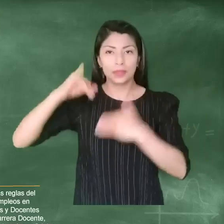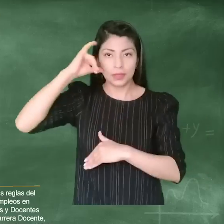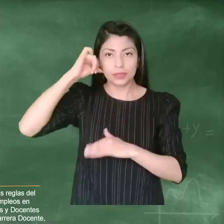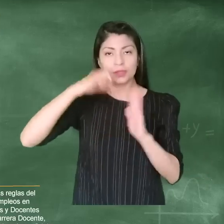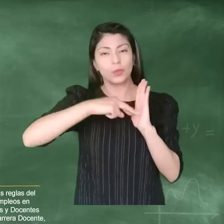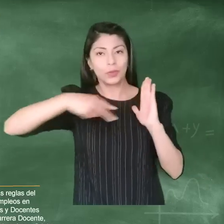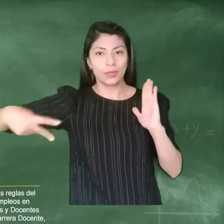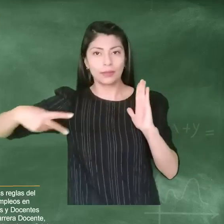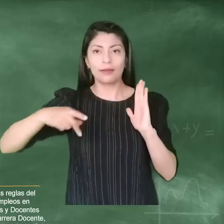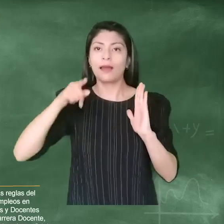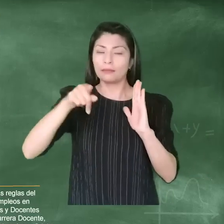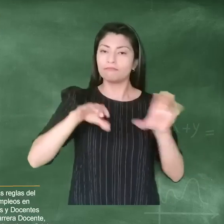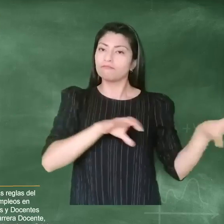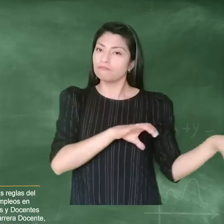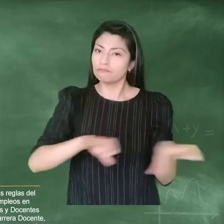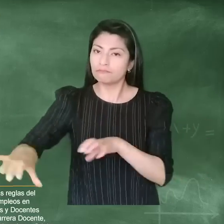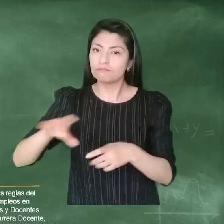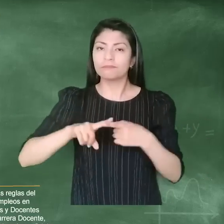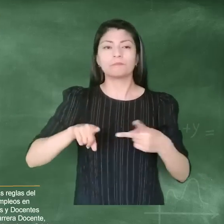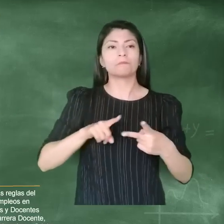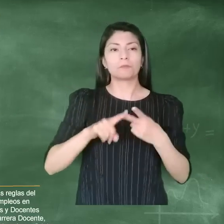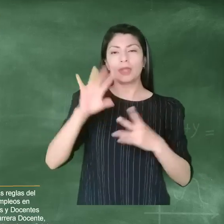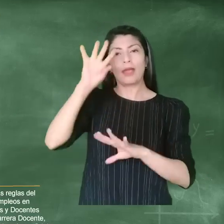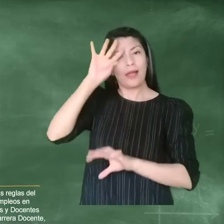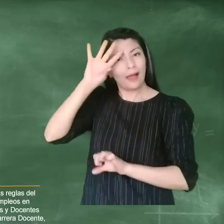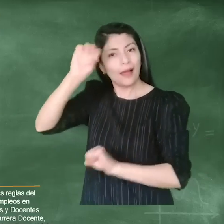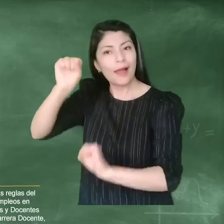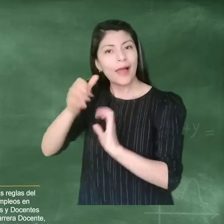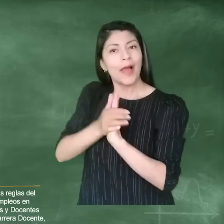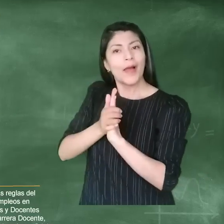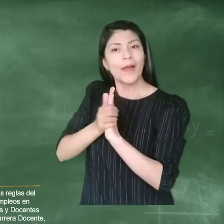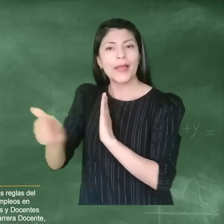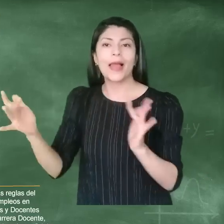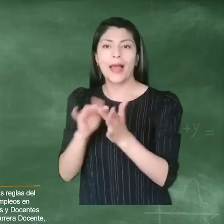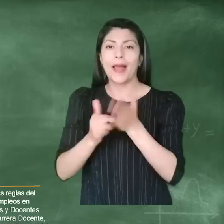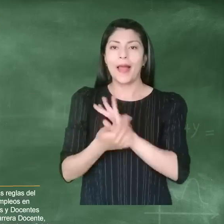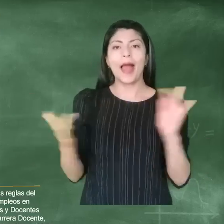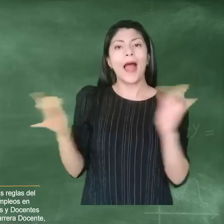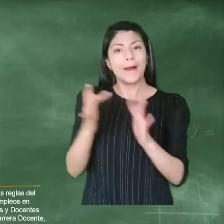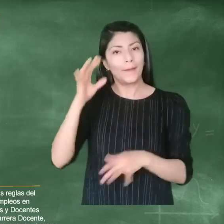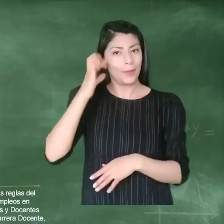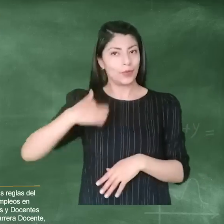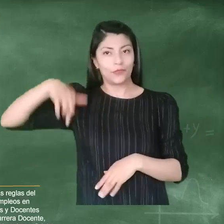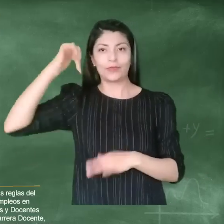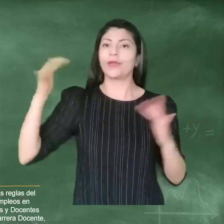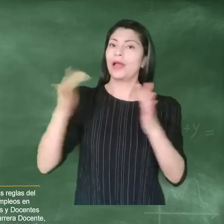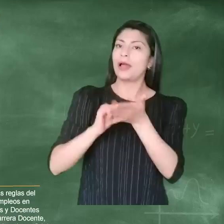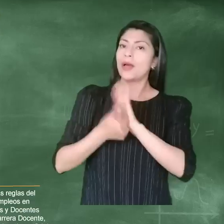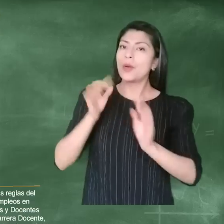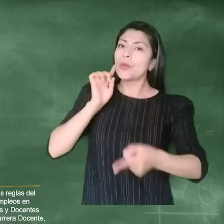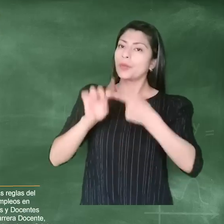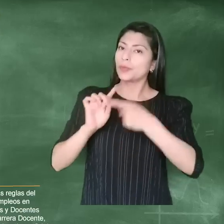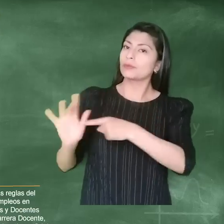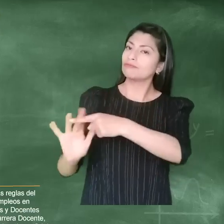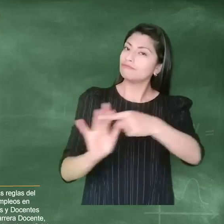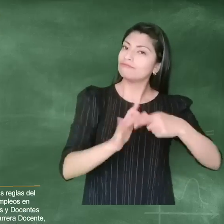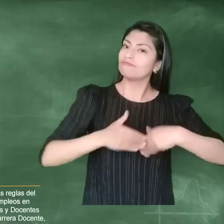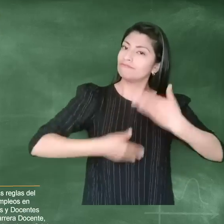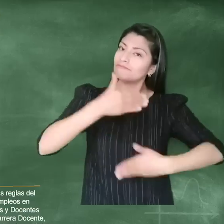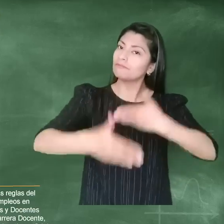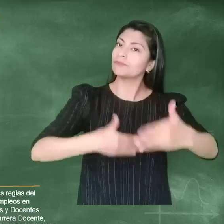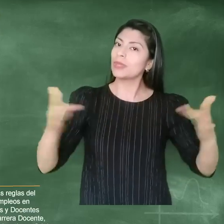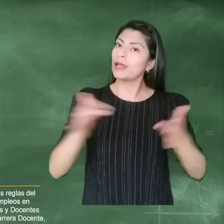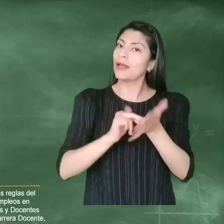prueba psicotécnica valorará las actitudes, habilidades, motivaciones e intereses profesionales de los aspirantes